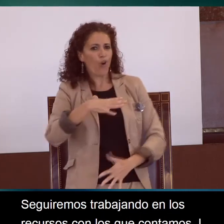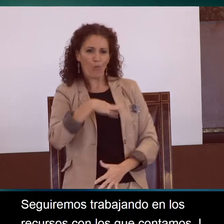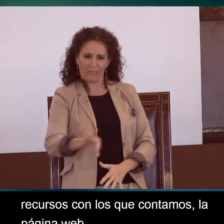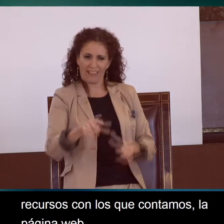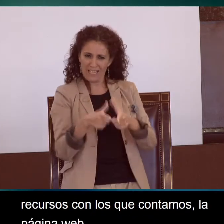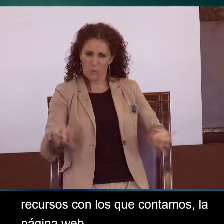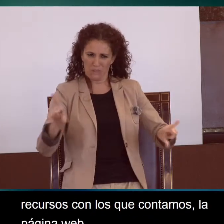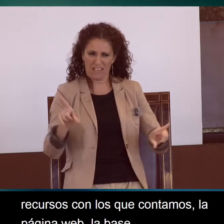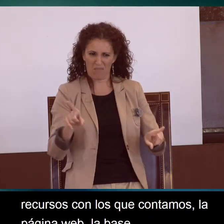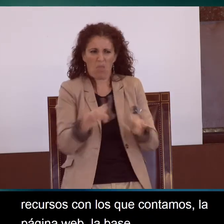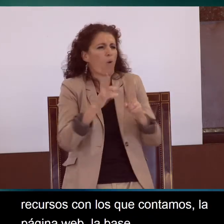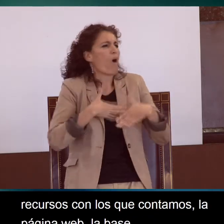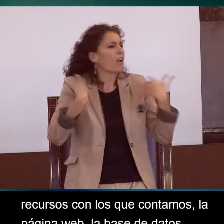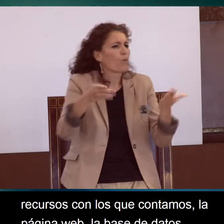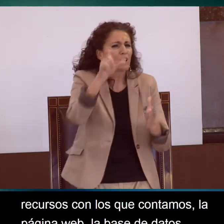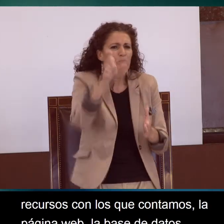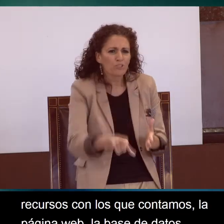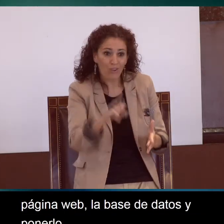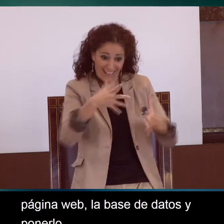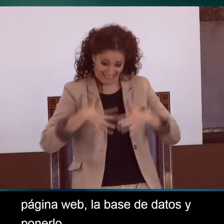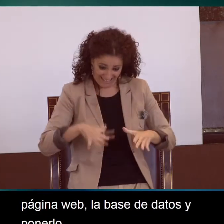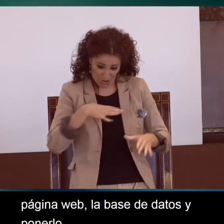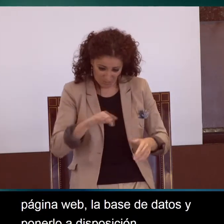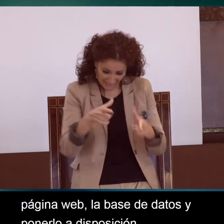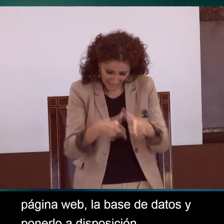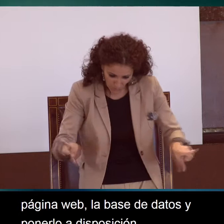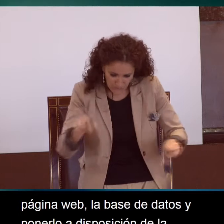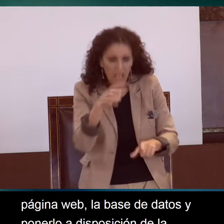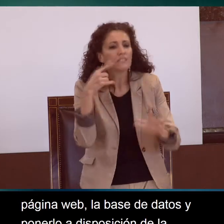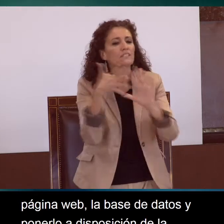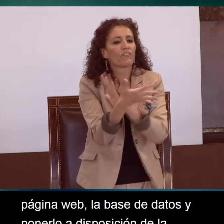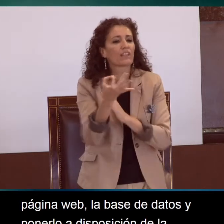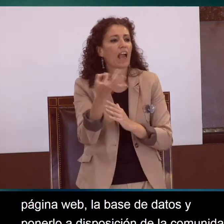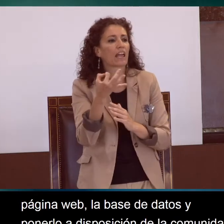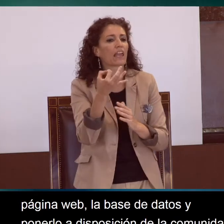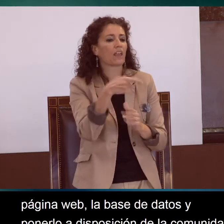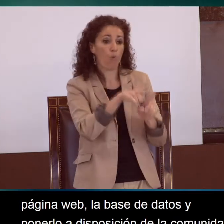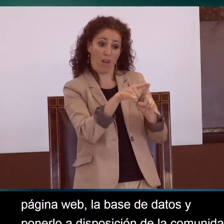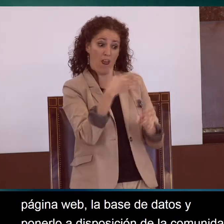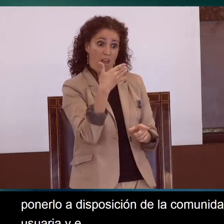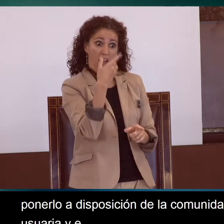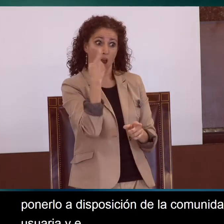Hablamos mucho de adquisición lingüística independientemente de cualquier lengua, de la lengua que sea